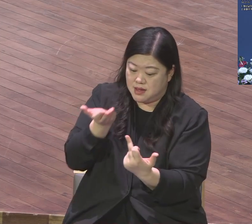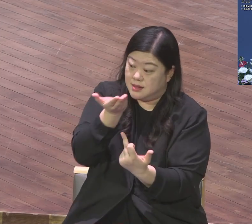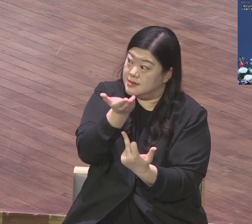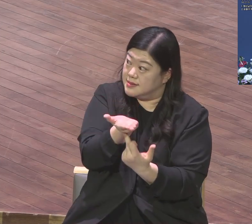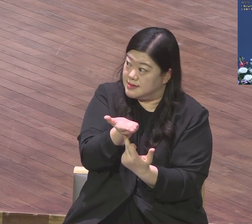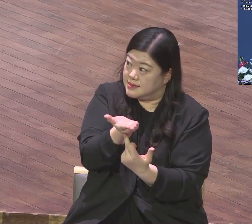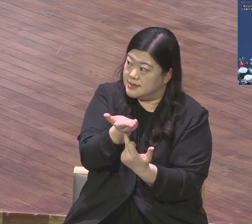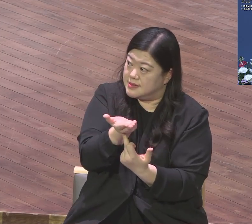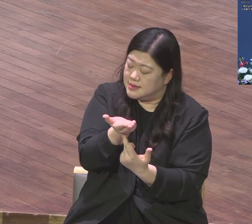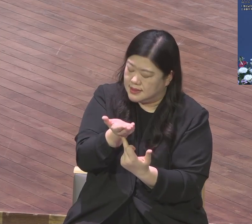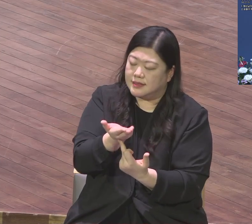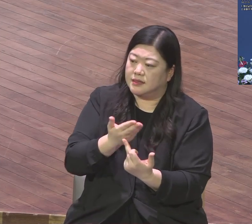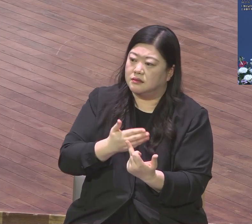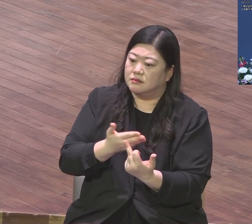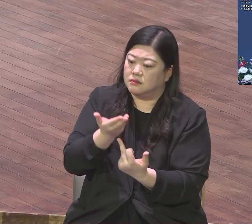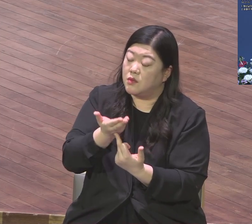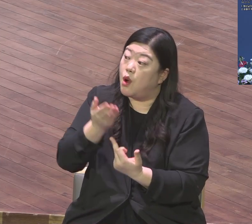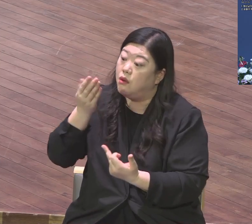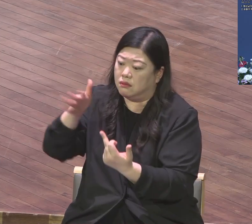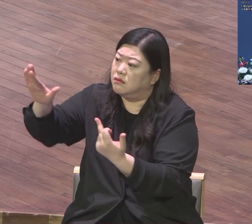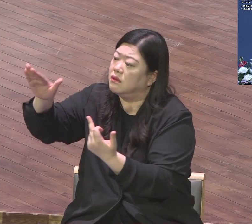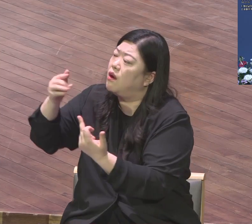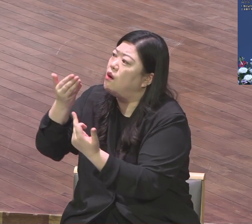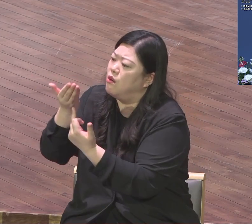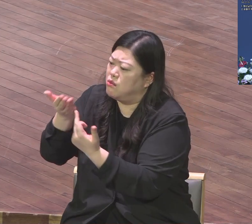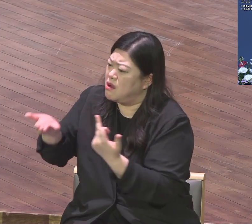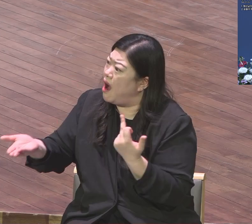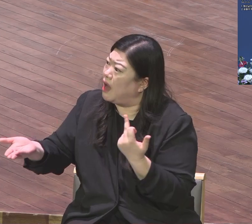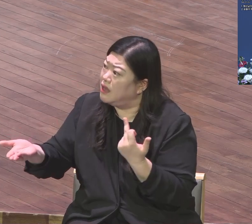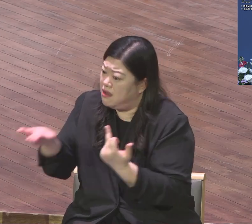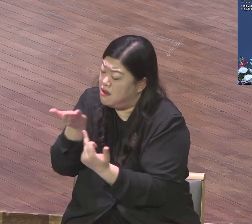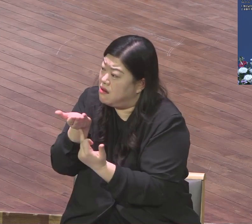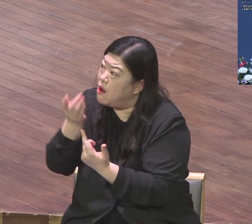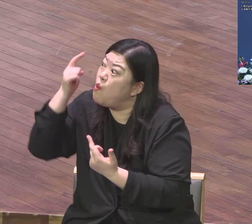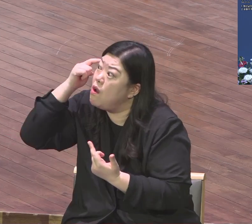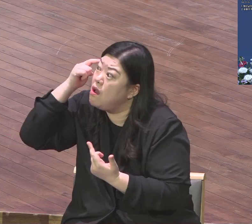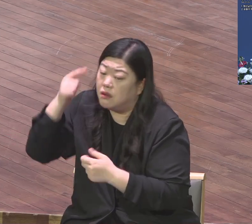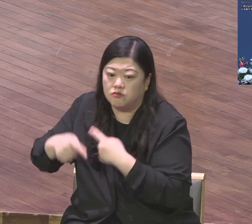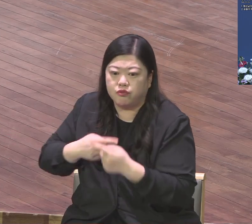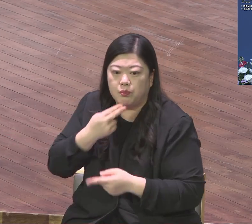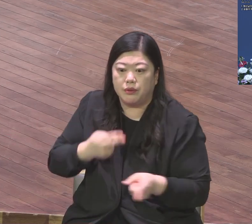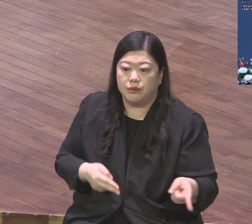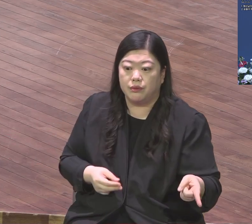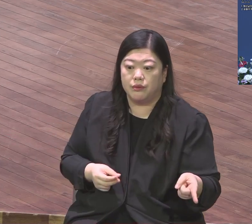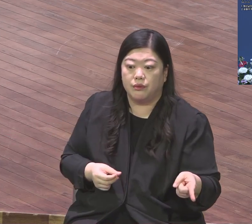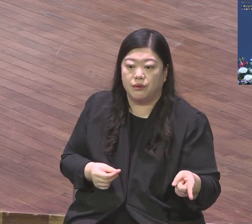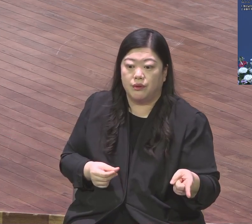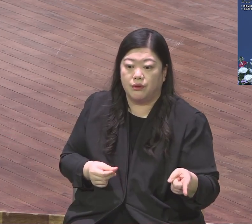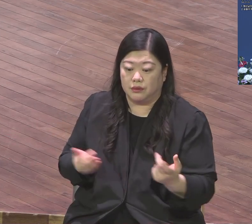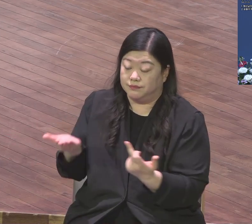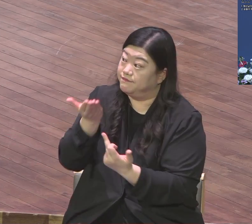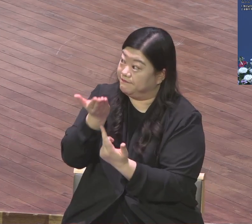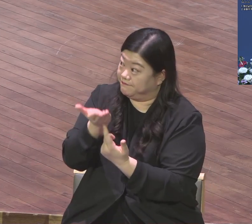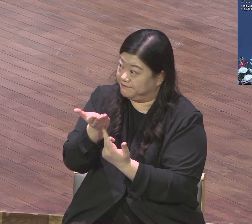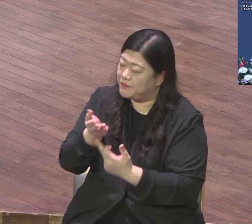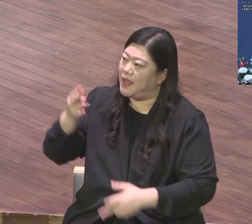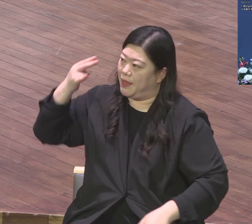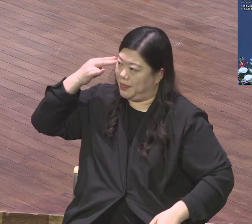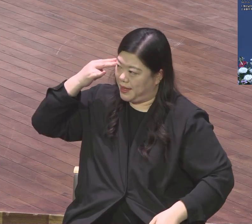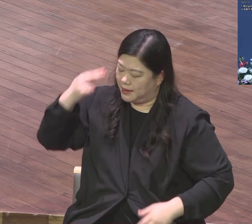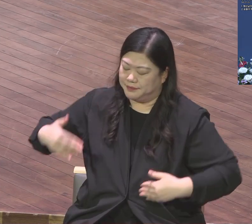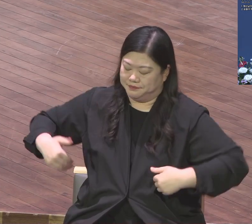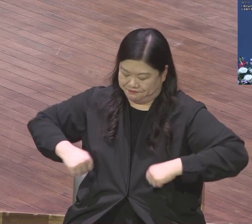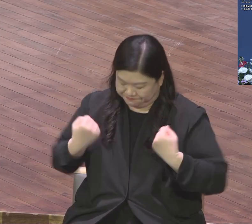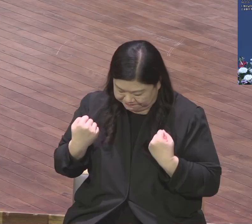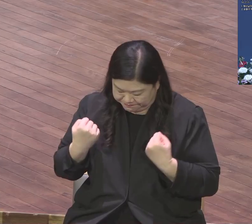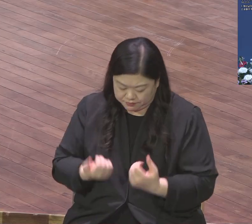왜 산에 절합니까? 질문한 적이 없어요. 그대로 말씀대로 순종해서 그 결과 노아 가족만